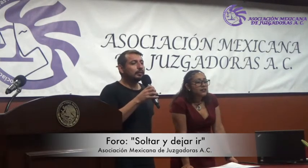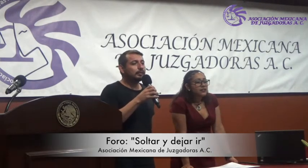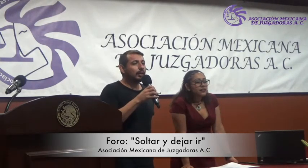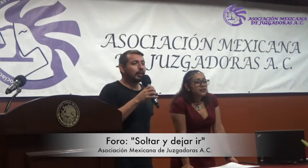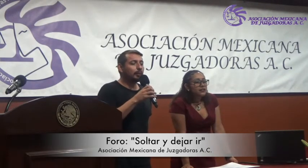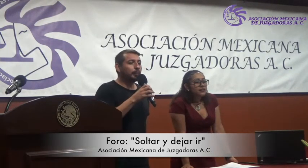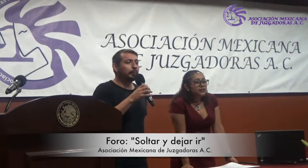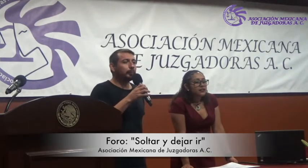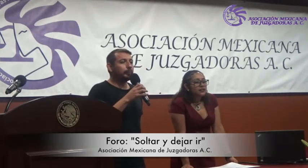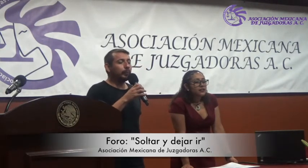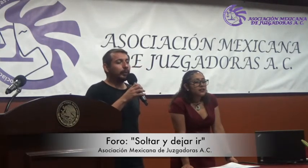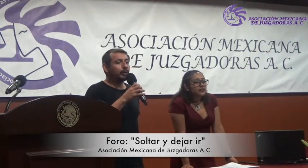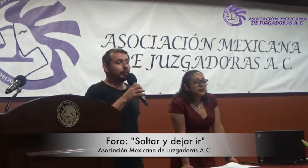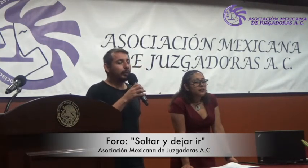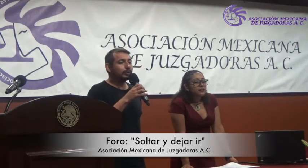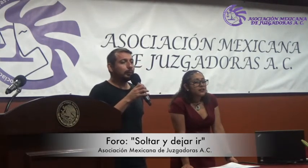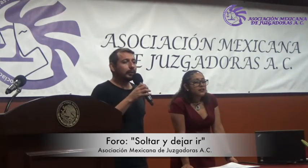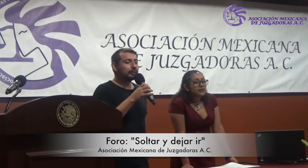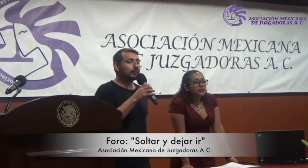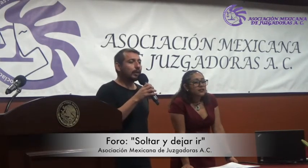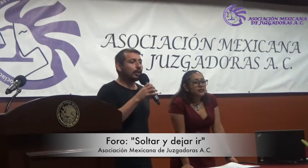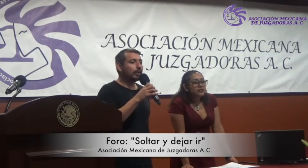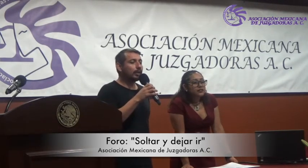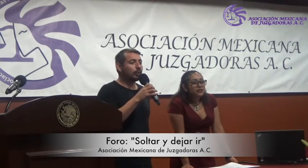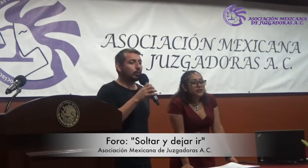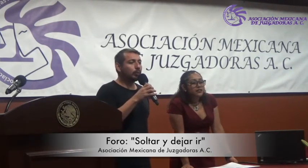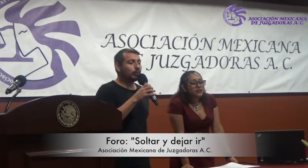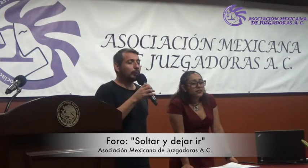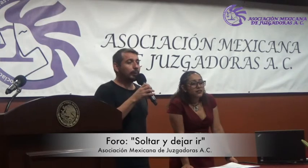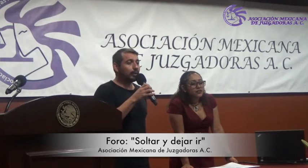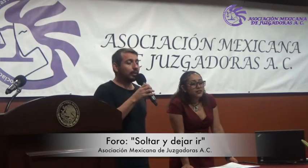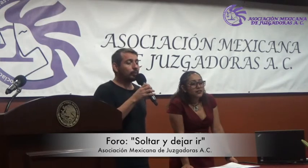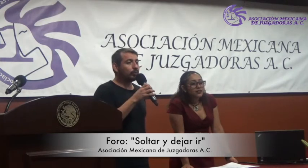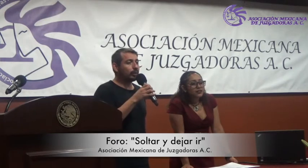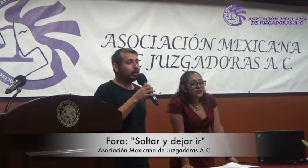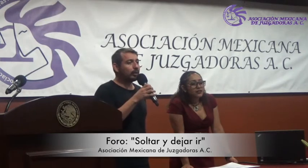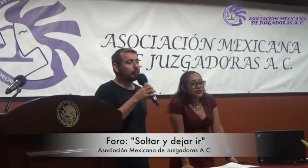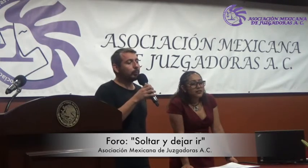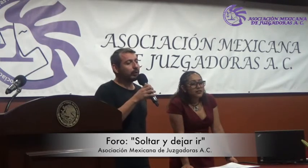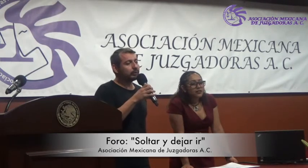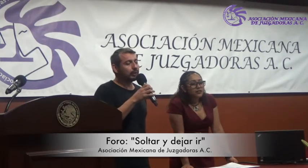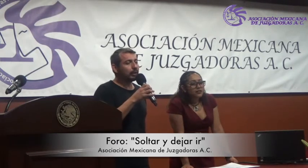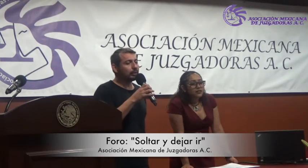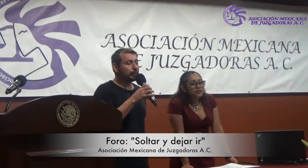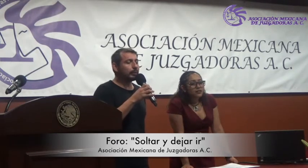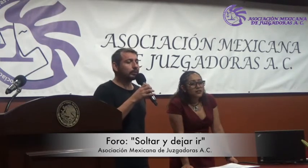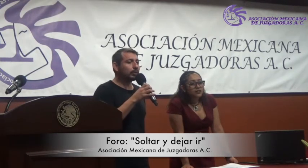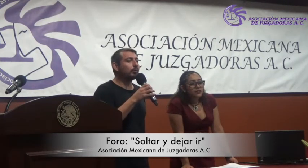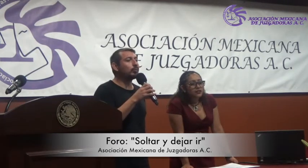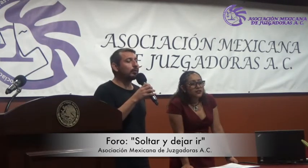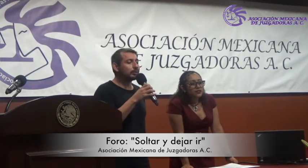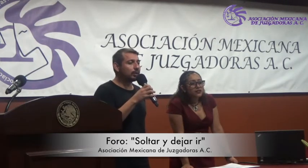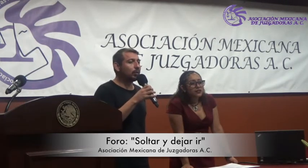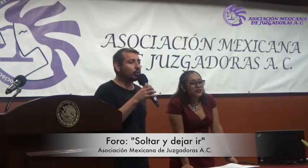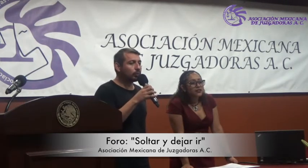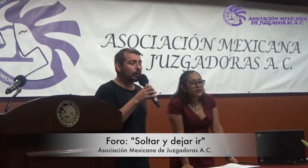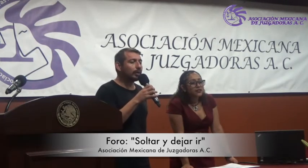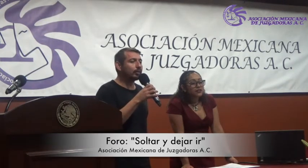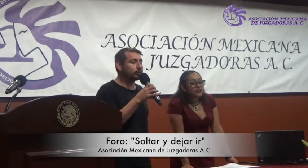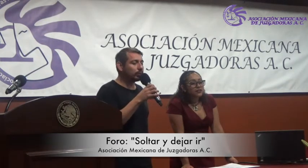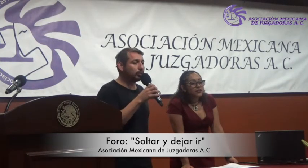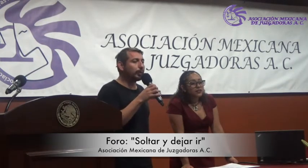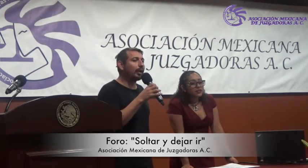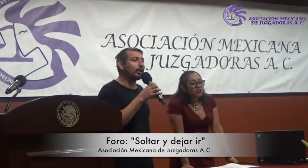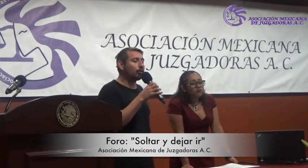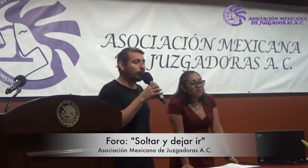Y por ejemplo, esa persona que tuvo una pérdida muy fuerte, puede ser que esa persona vuelva a hacer otro